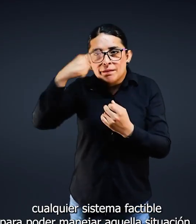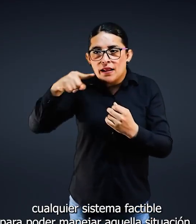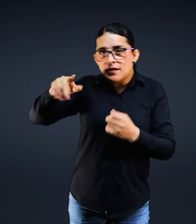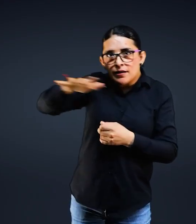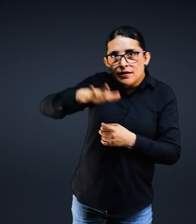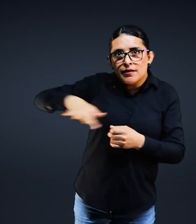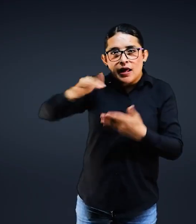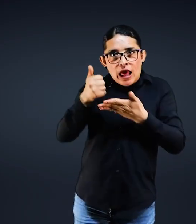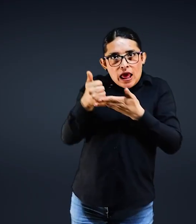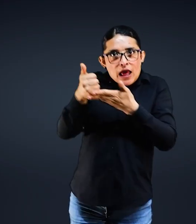situación.